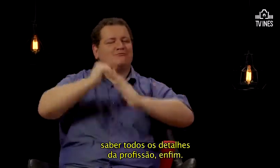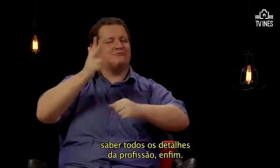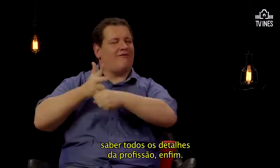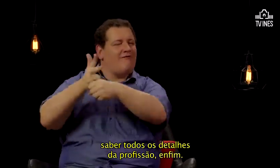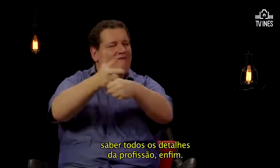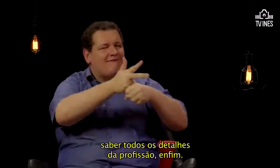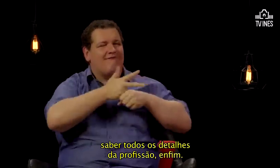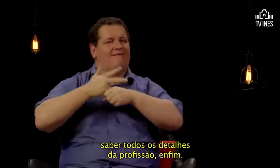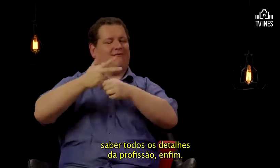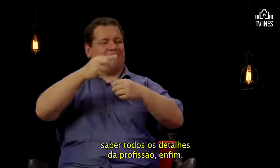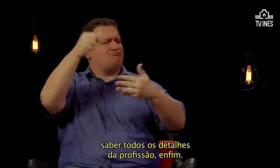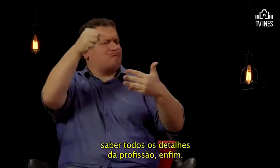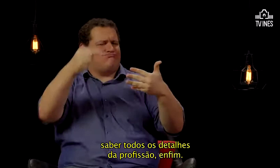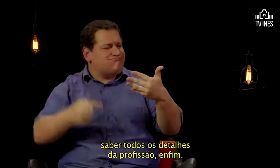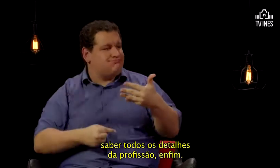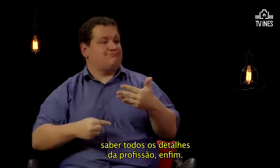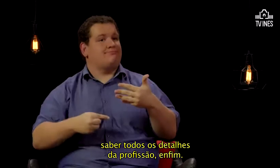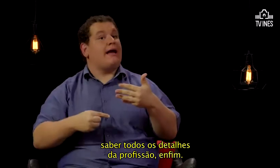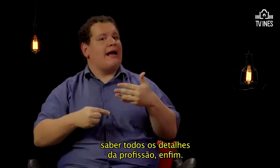os detalhes da profissão. Enfim.